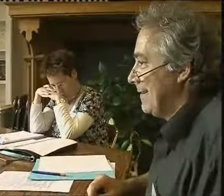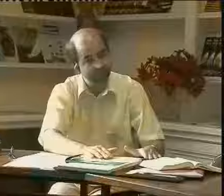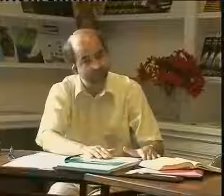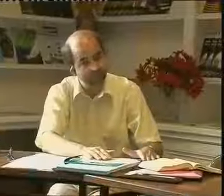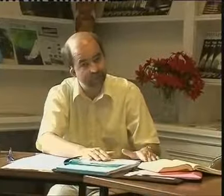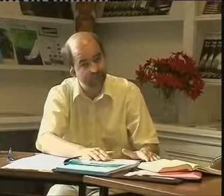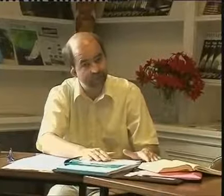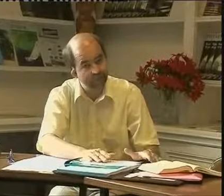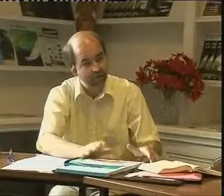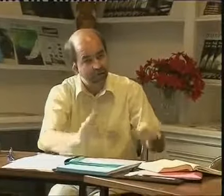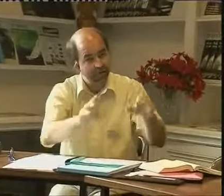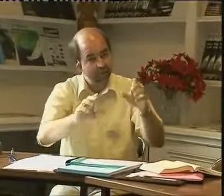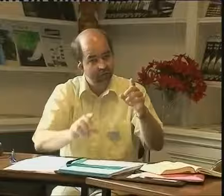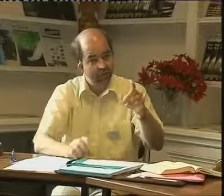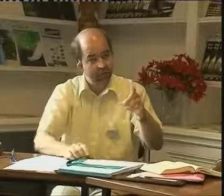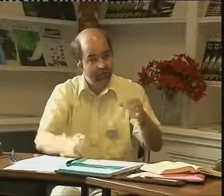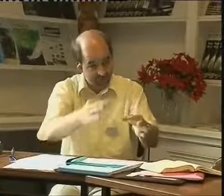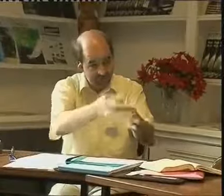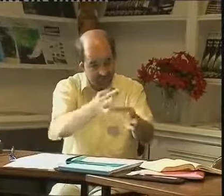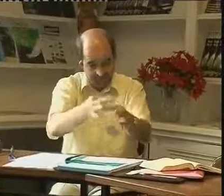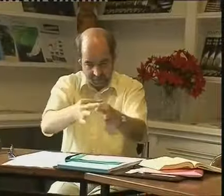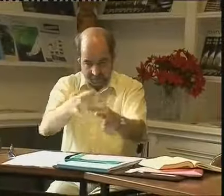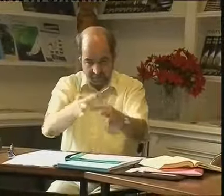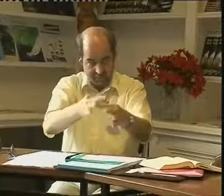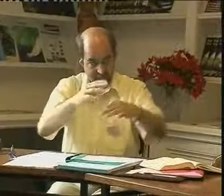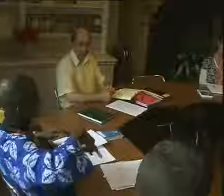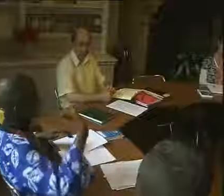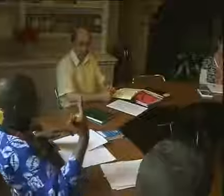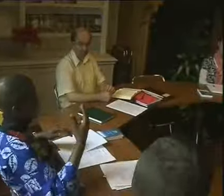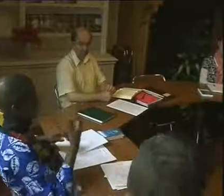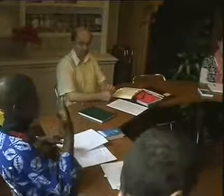de permettre à chacun, sourd ou entendant, croyant ou non, d'accéder à ces trésors.